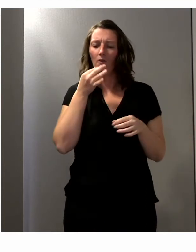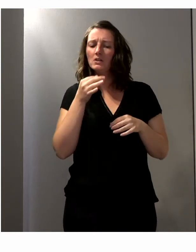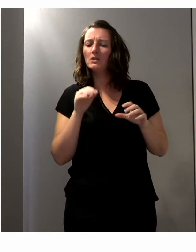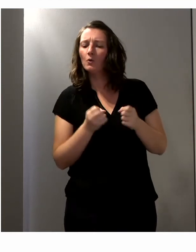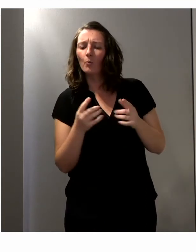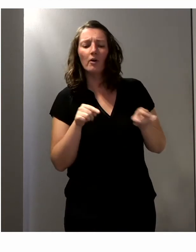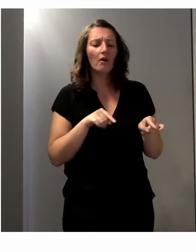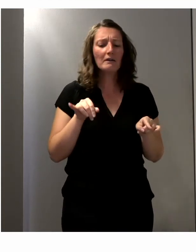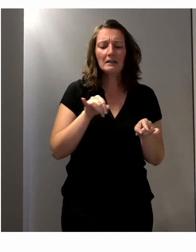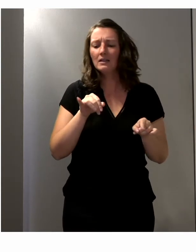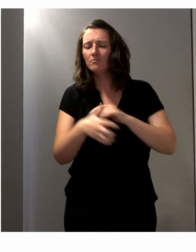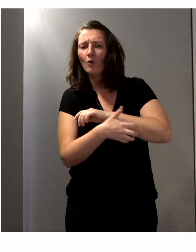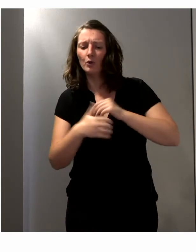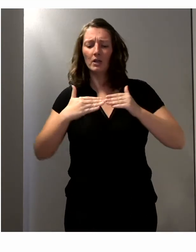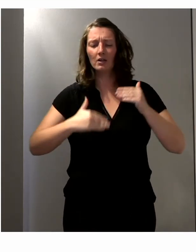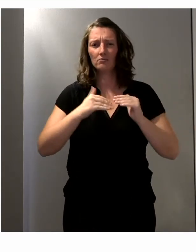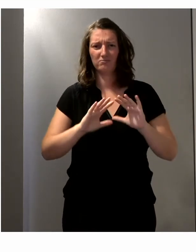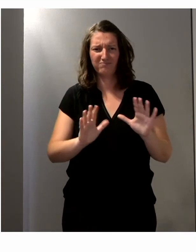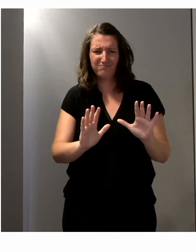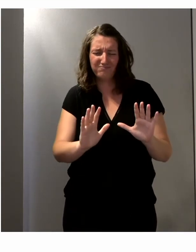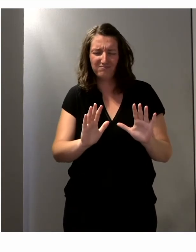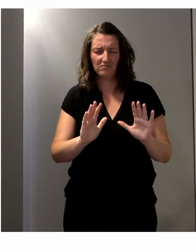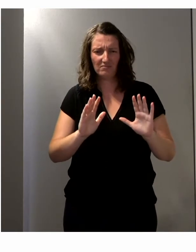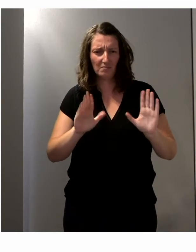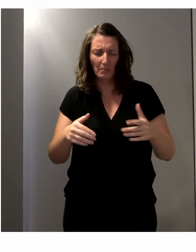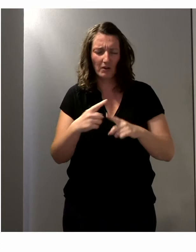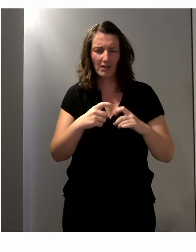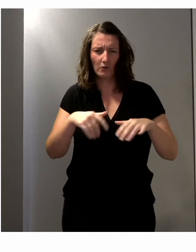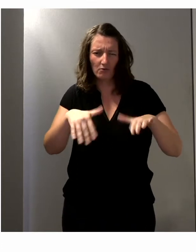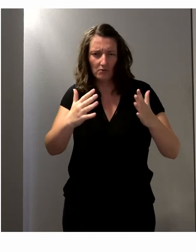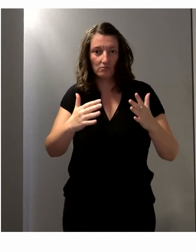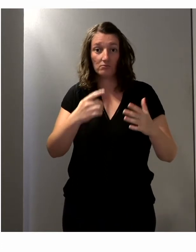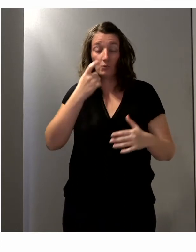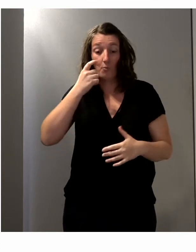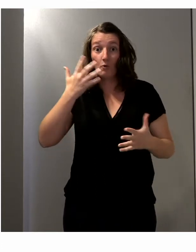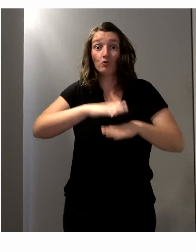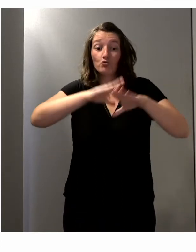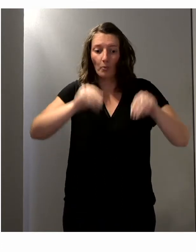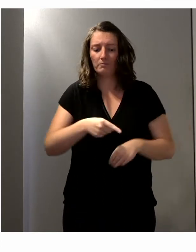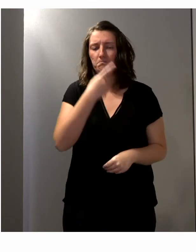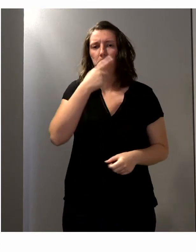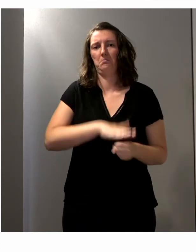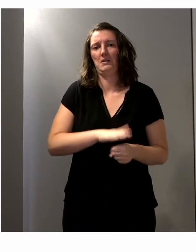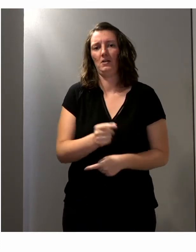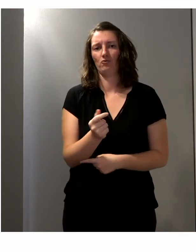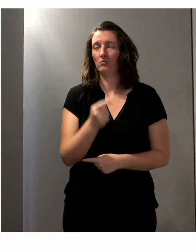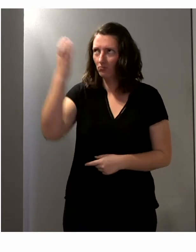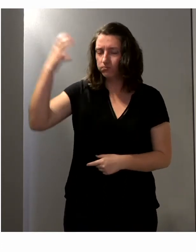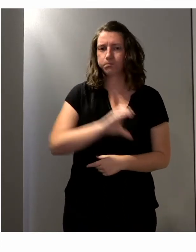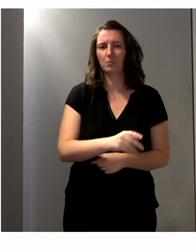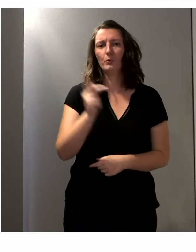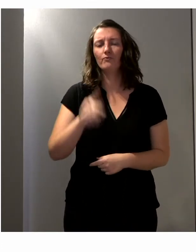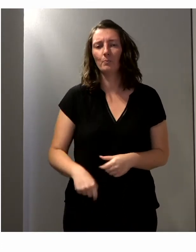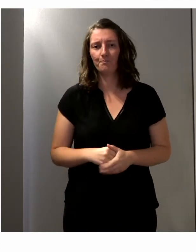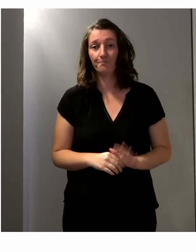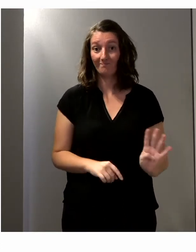taux de pauvreté. Malgré tout, pratiquement, sur le terrain, c'est insuffisant. Et quatrième recommandation,